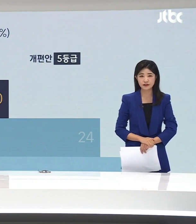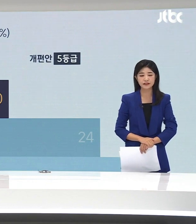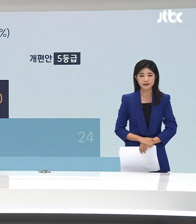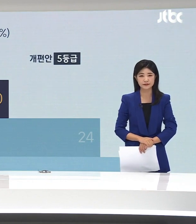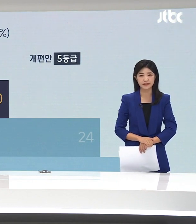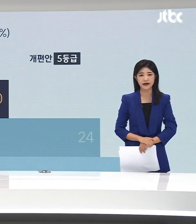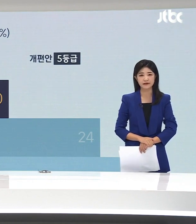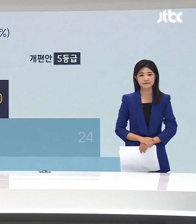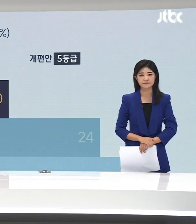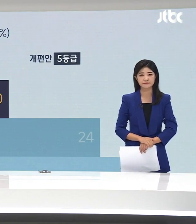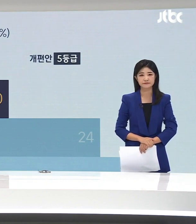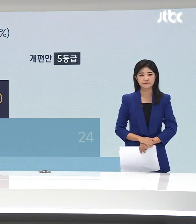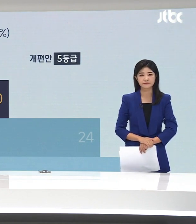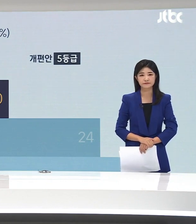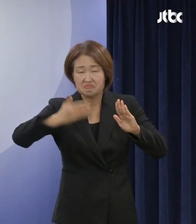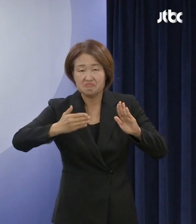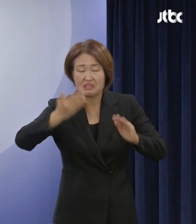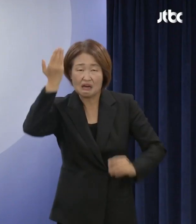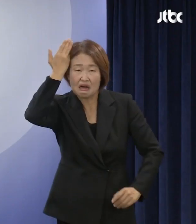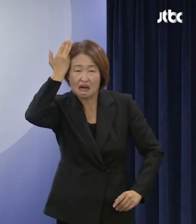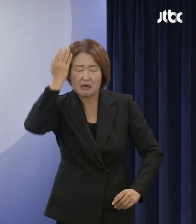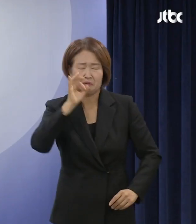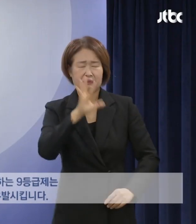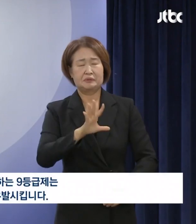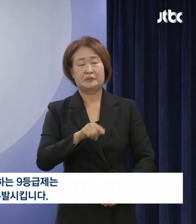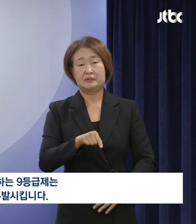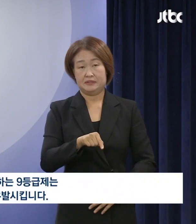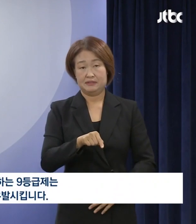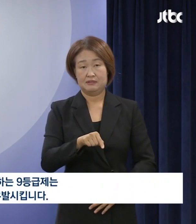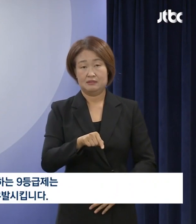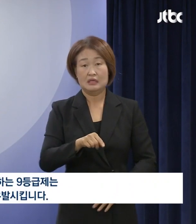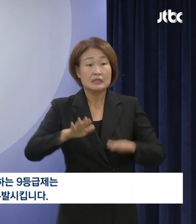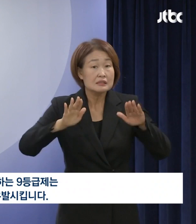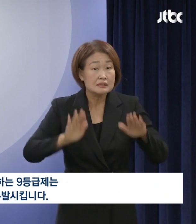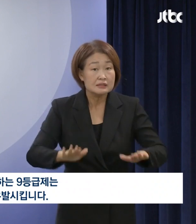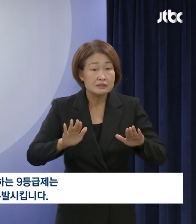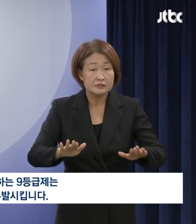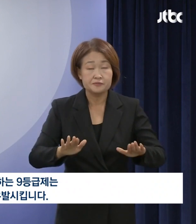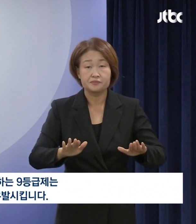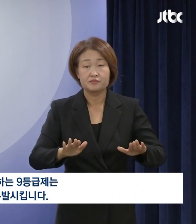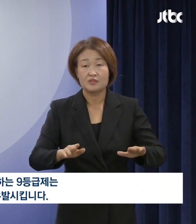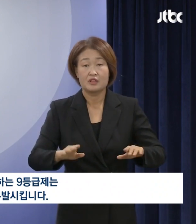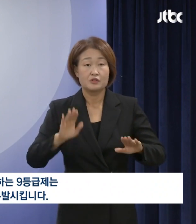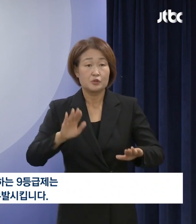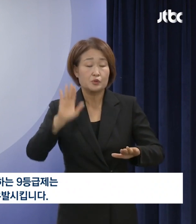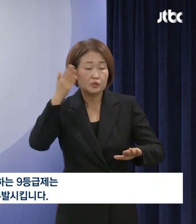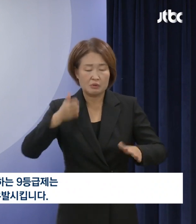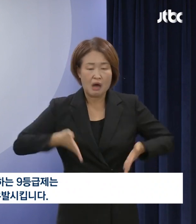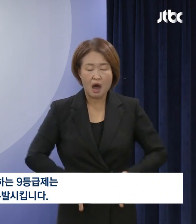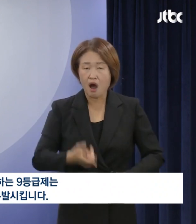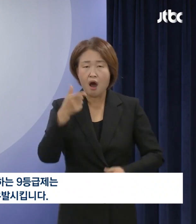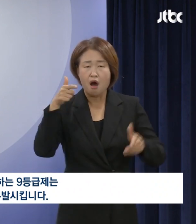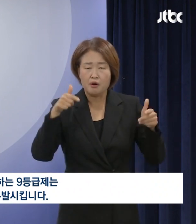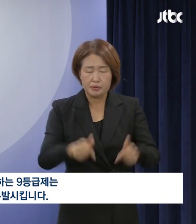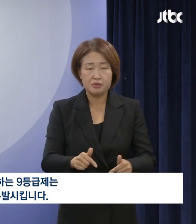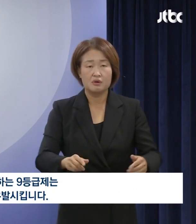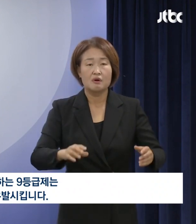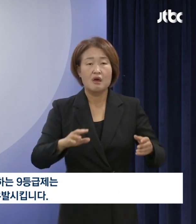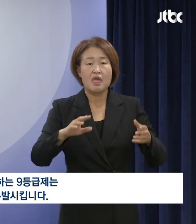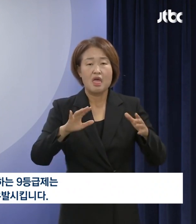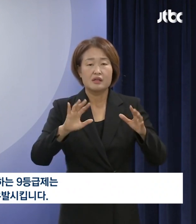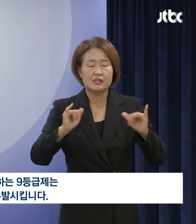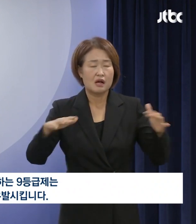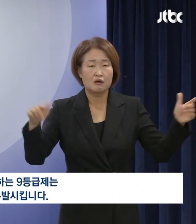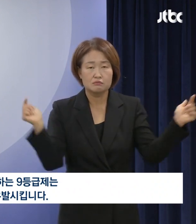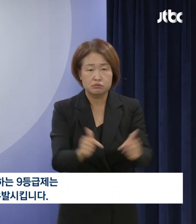이유는 이렇습니다 인구 격감하는 상황에서 4% 아이들을